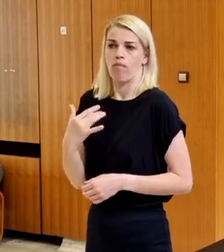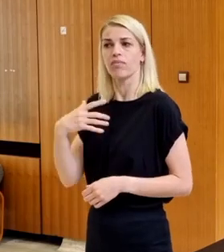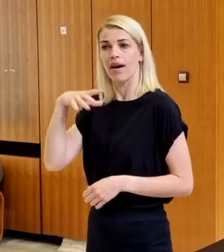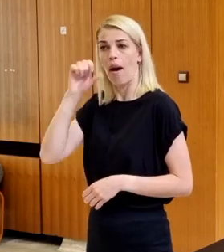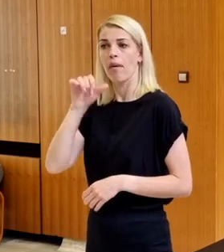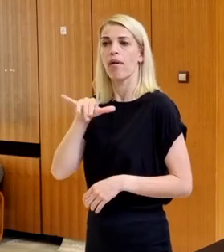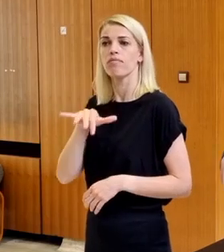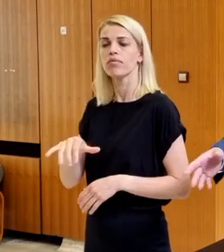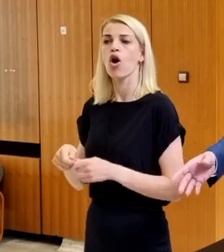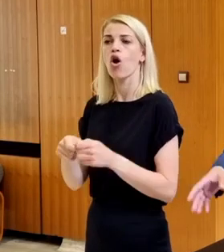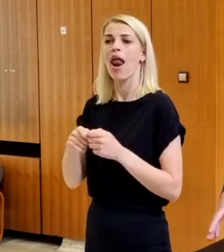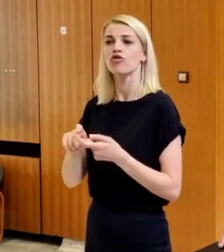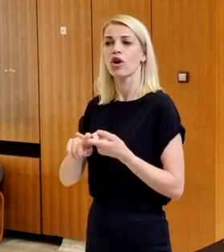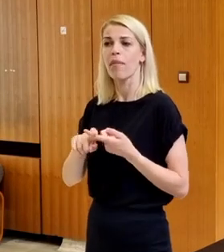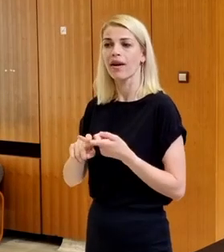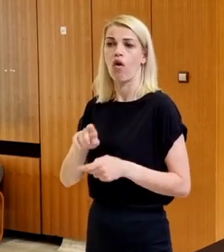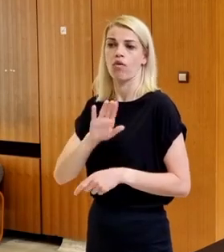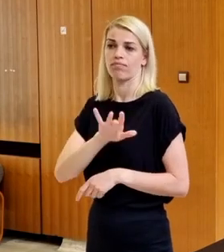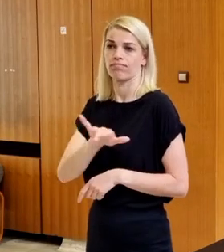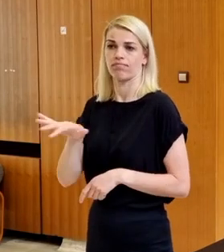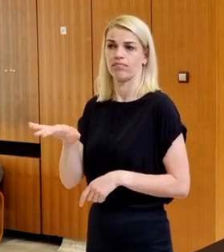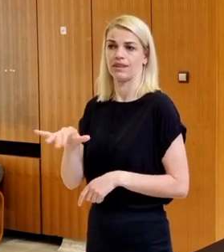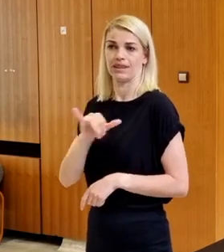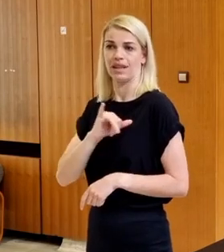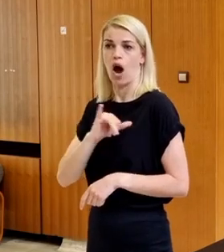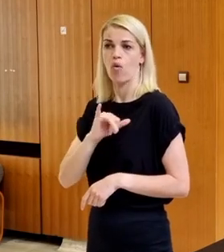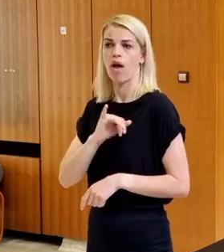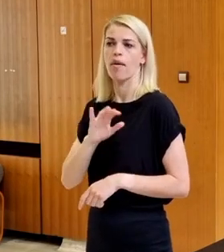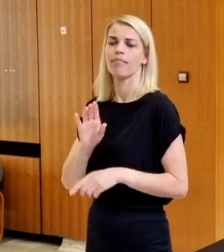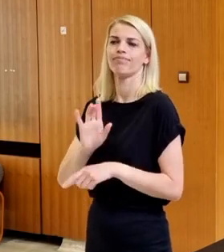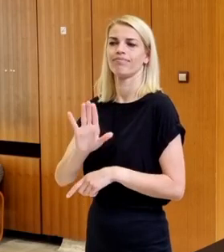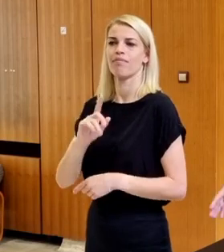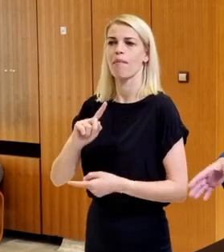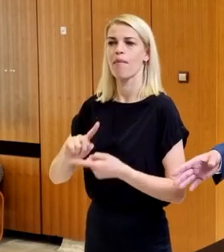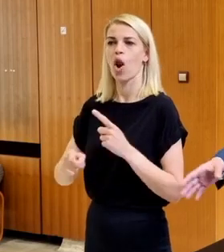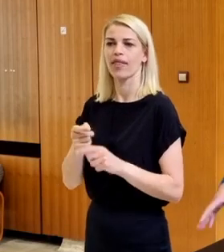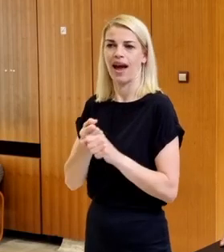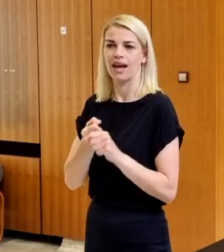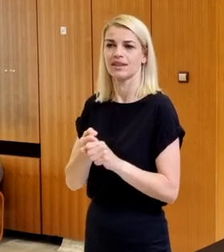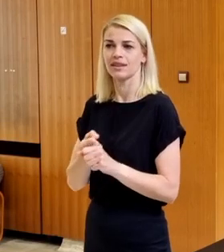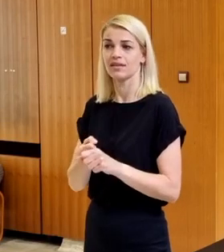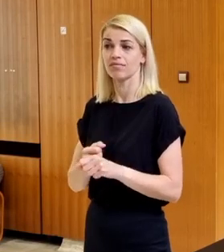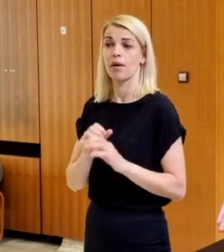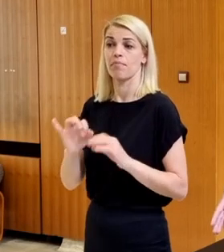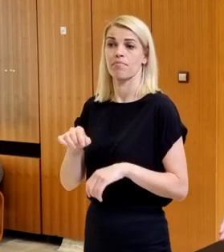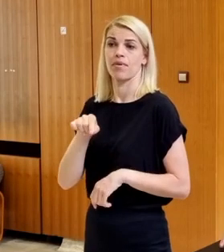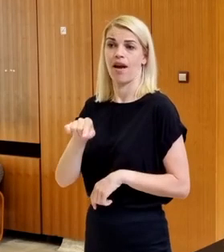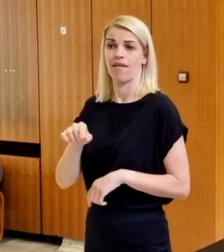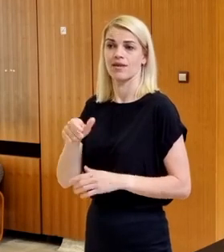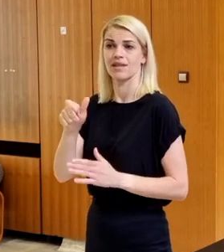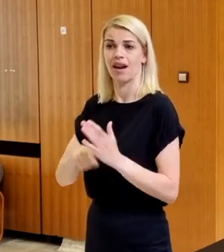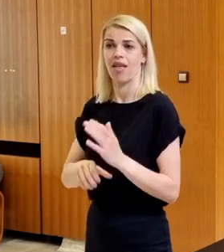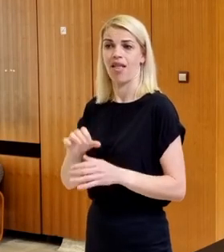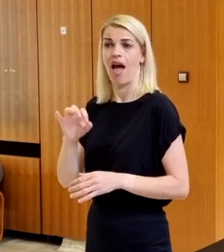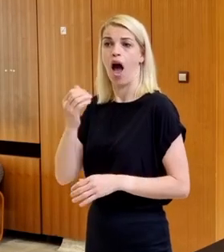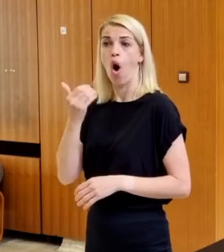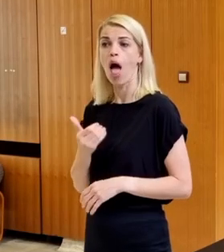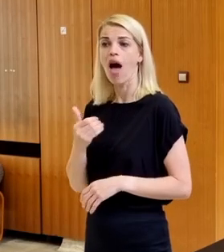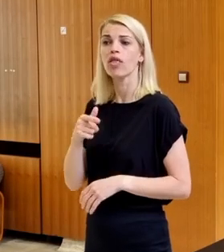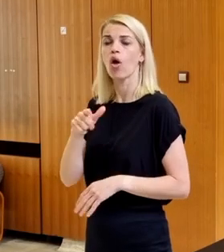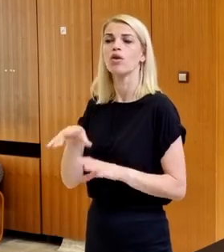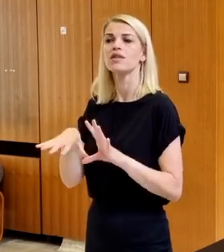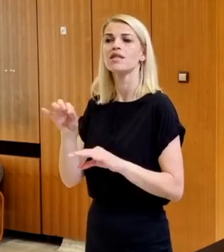partnerov, ktorí majú nejaké svoje záujmy, nejakú svoju politiku. Jeden z týchto koaličných partnerov, to má Olano, získala